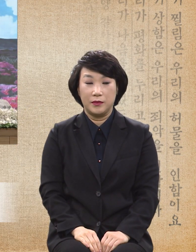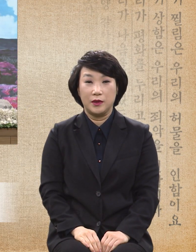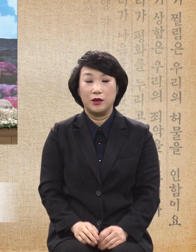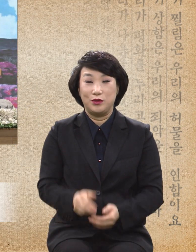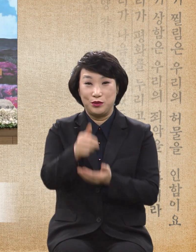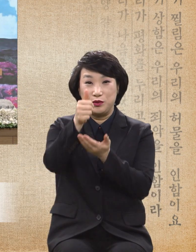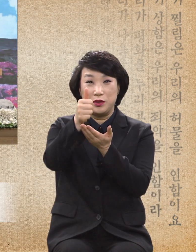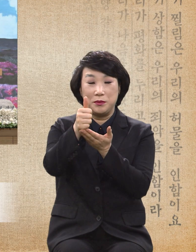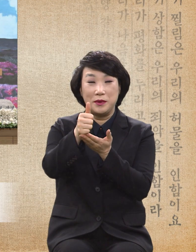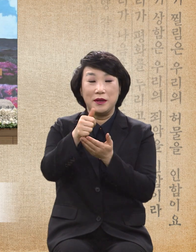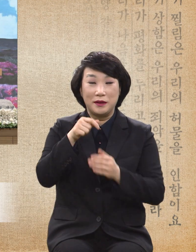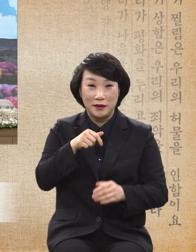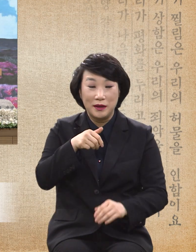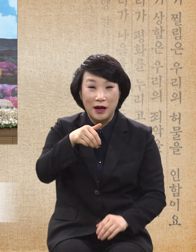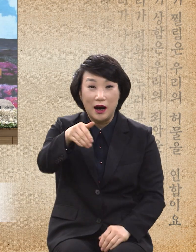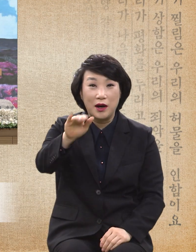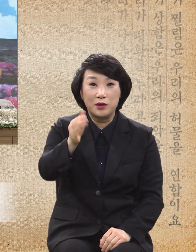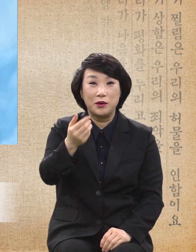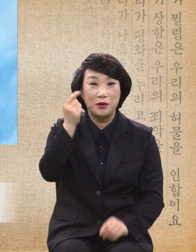주님이 가게 된 이유는